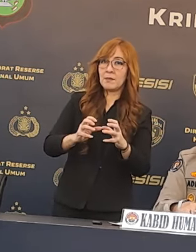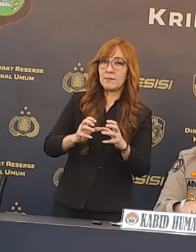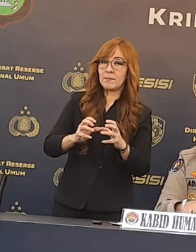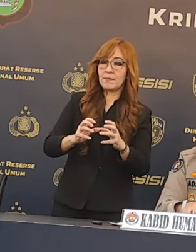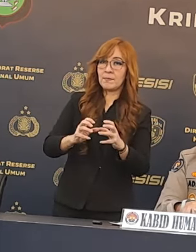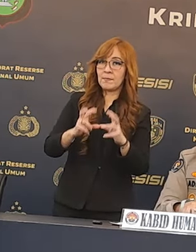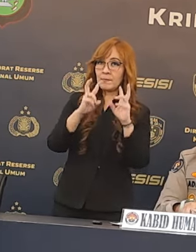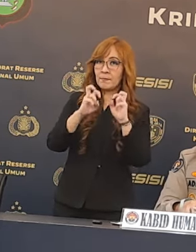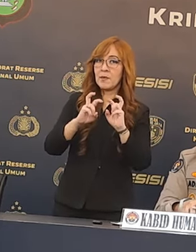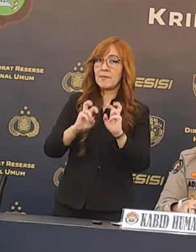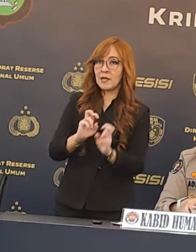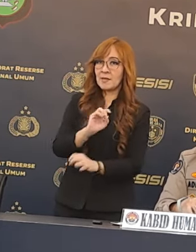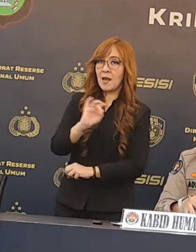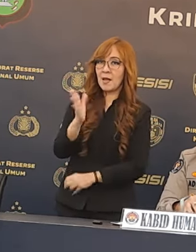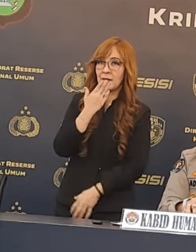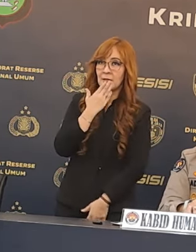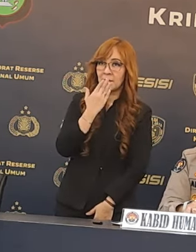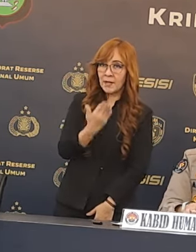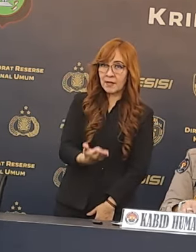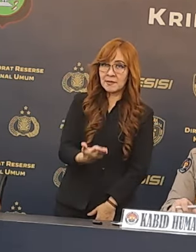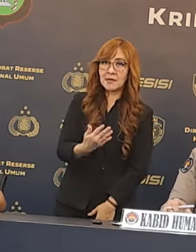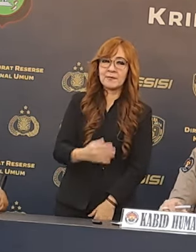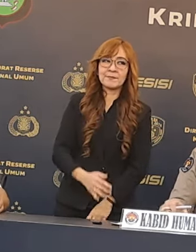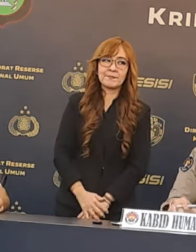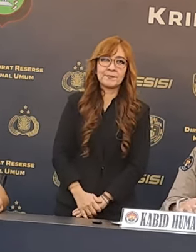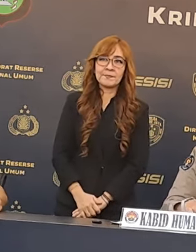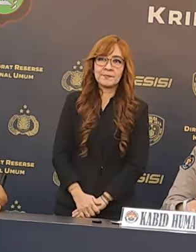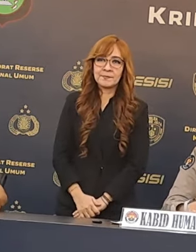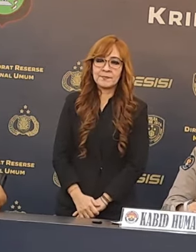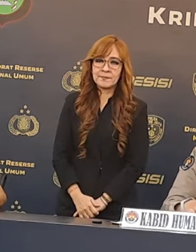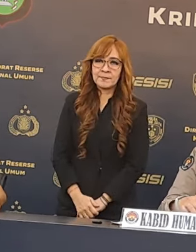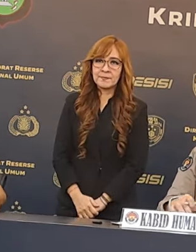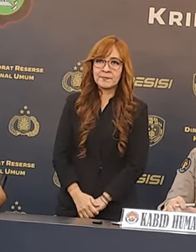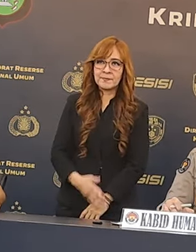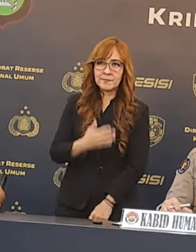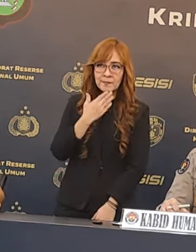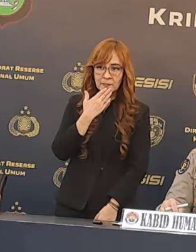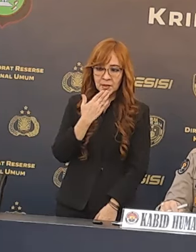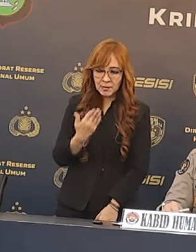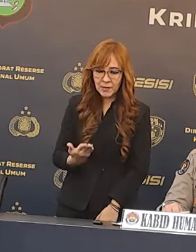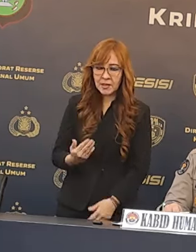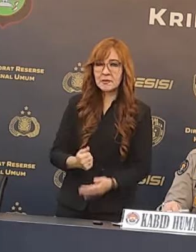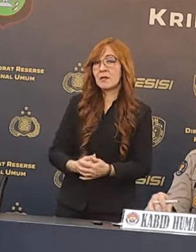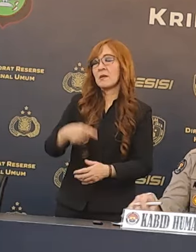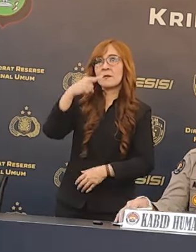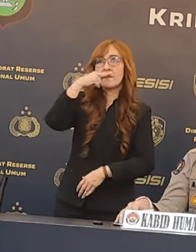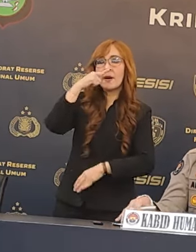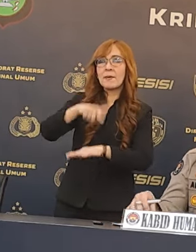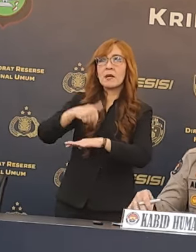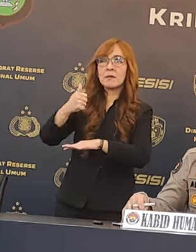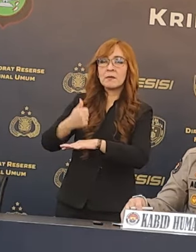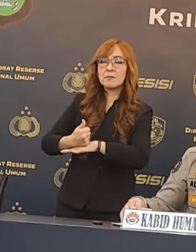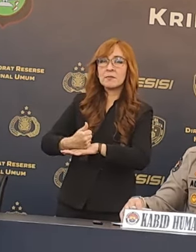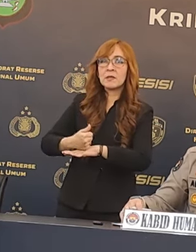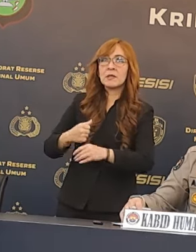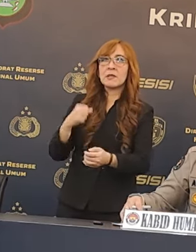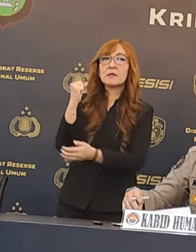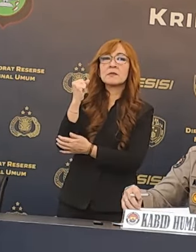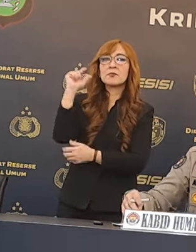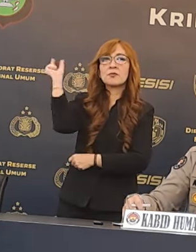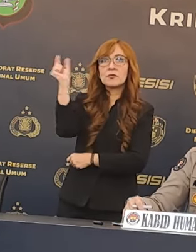tim pemeriksa lainnya. Terima kasih. Siap. Terima kasih Bapak Direskrim Um.